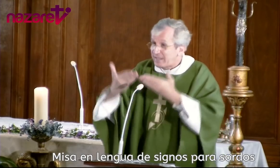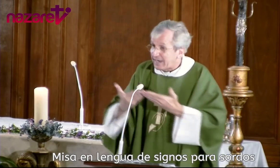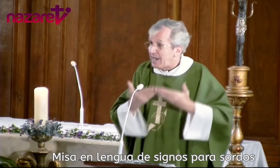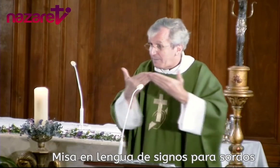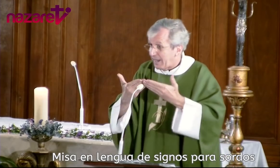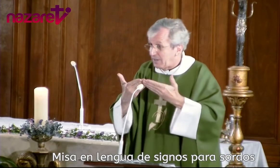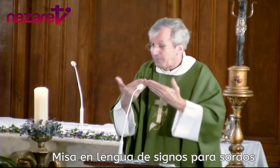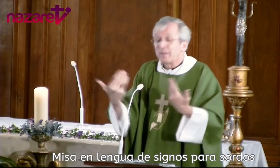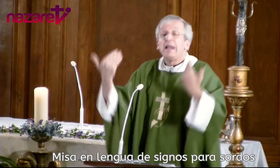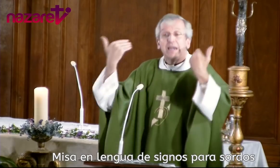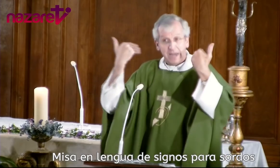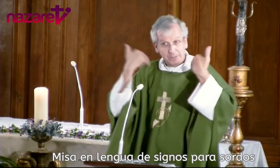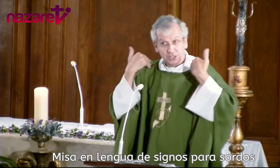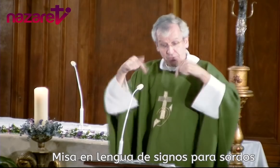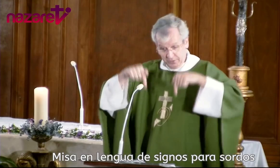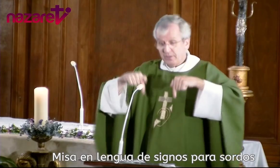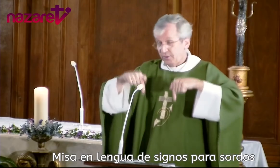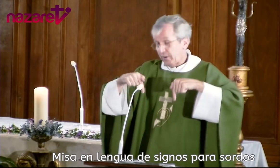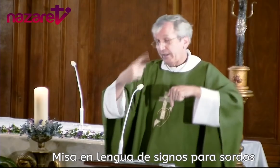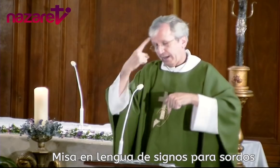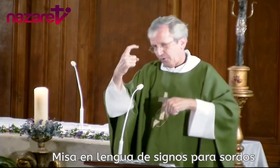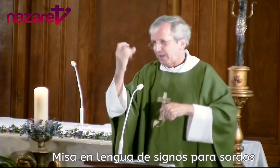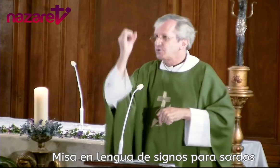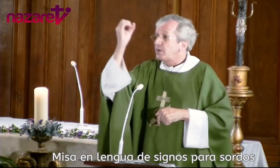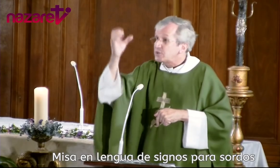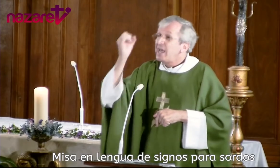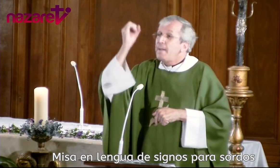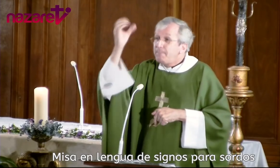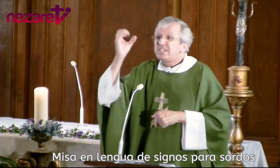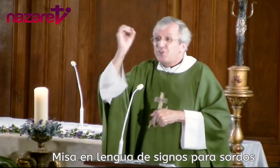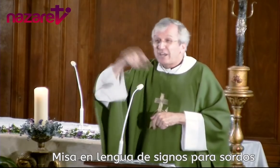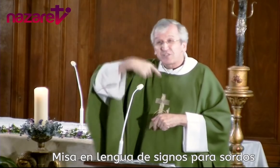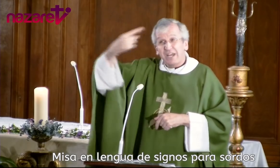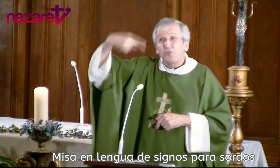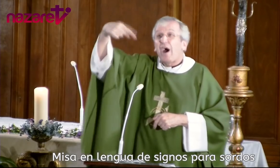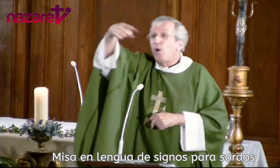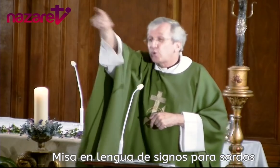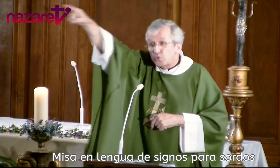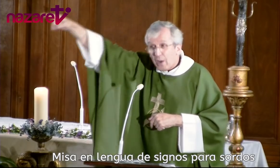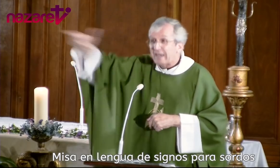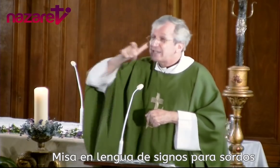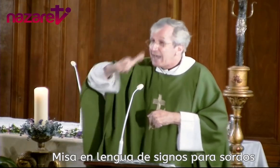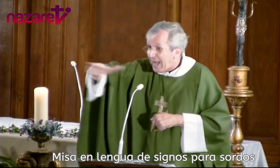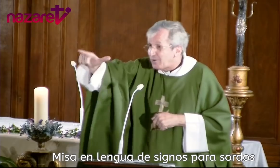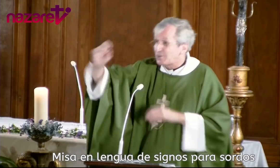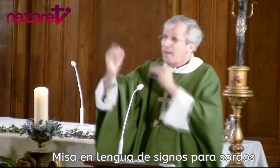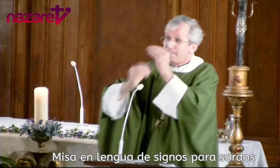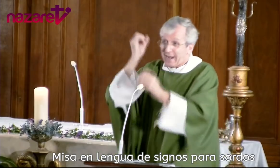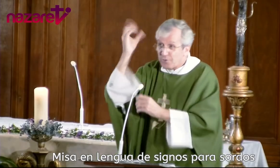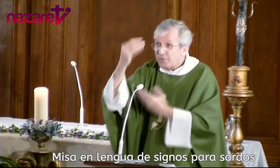el Evangelio. La misión de hoy, que recordamos de los misioneros que han ido a otros lugares lejanos para anunciar